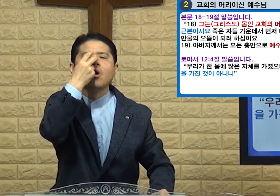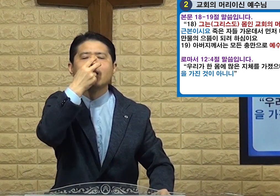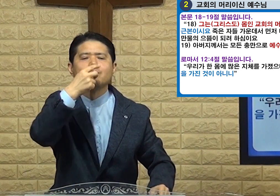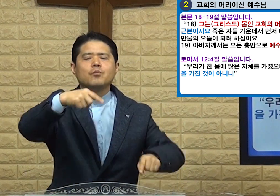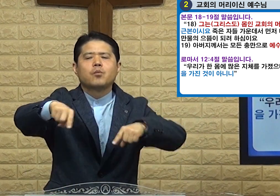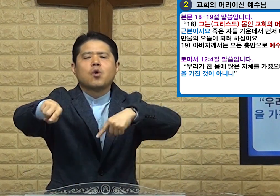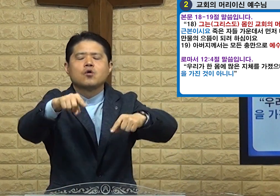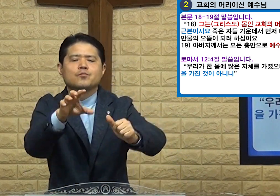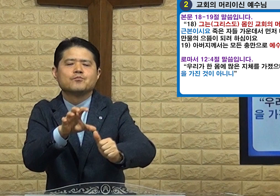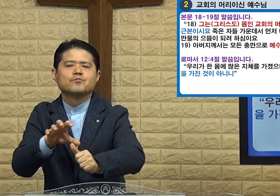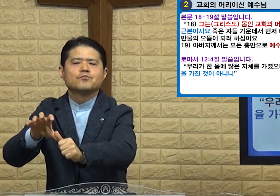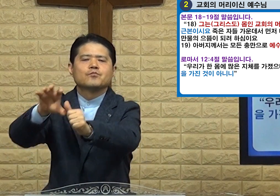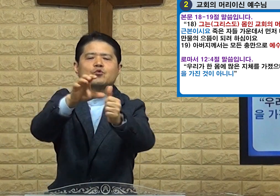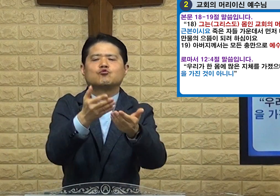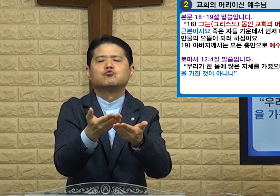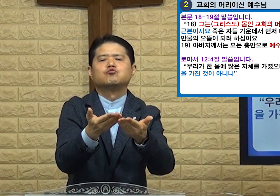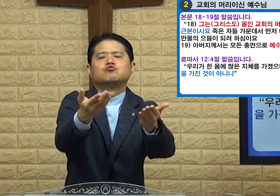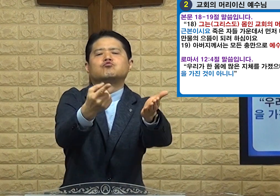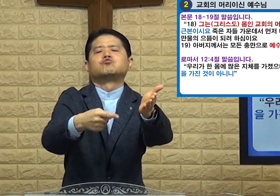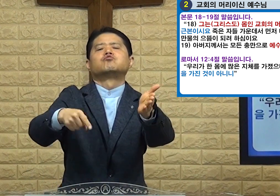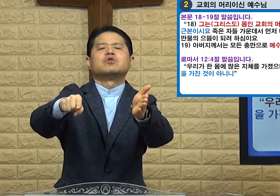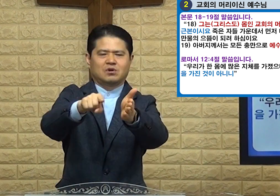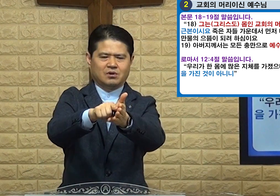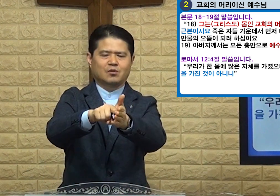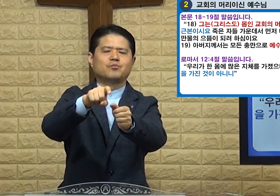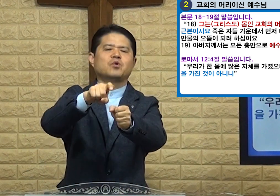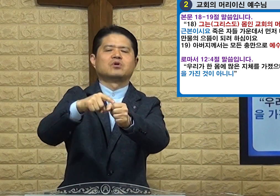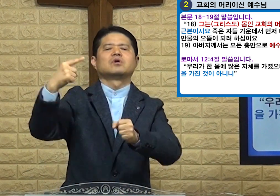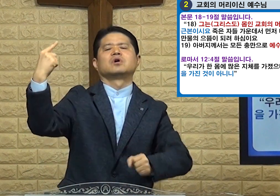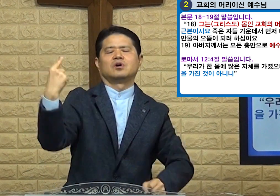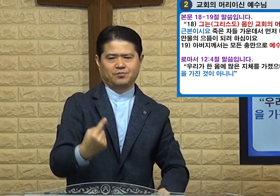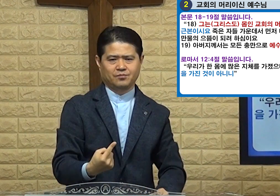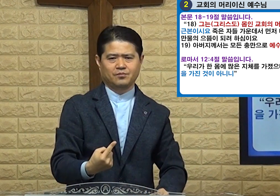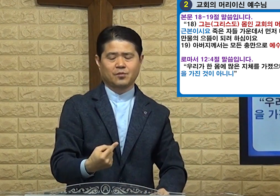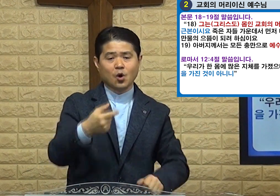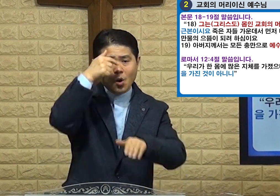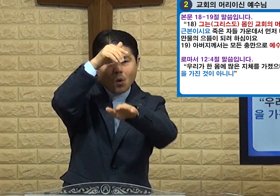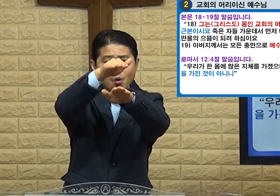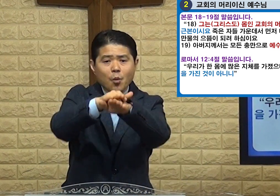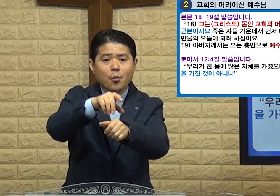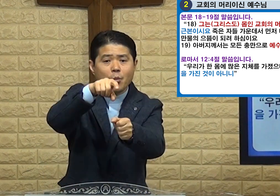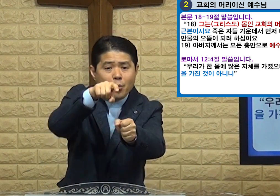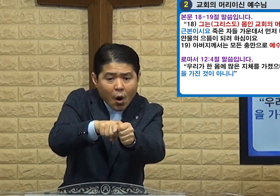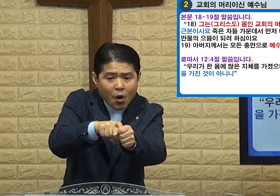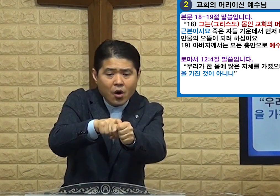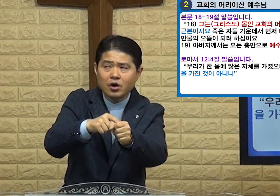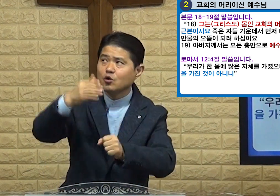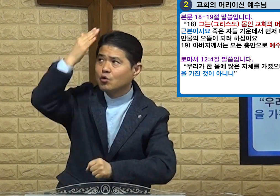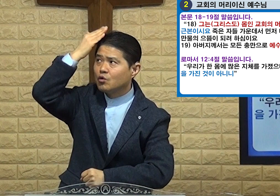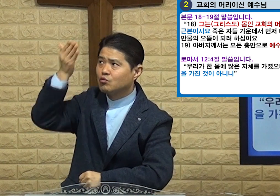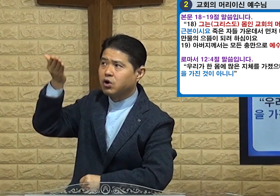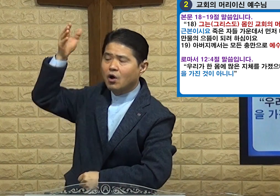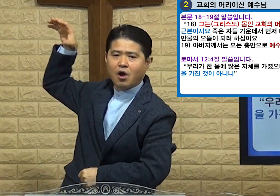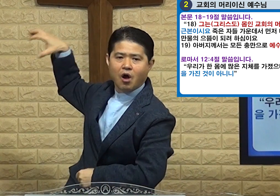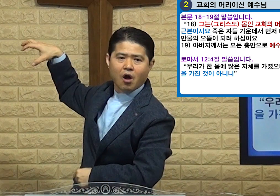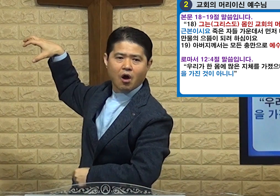되셨고 그것으로 우리를 보호하시고 통치할 수 있도록 세상에 오셨기 때문입니다. 예배의 목적도